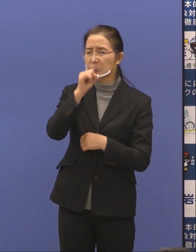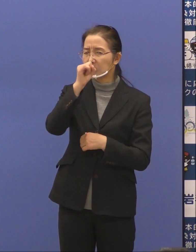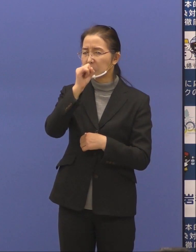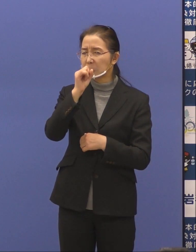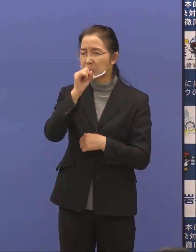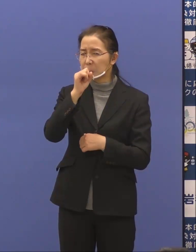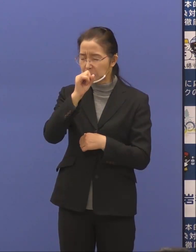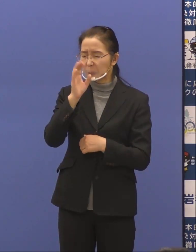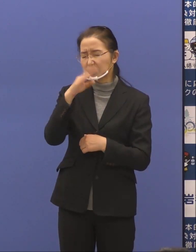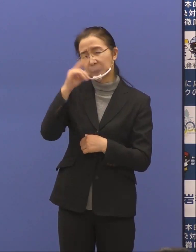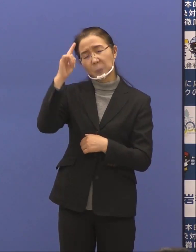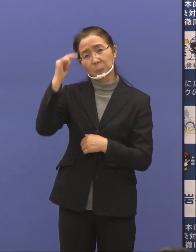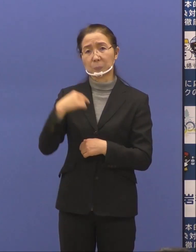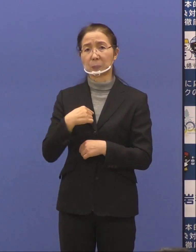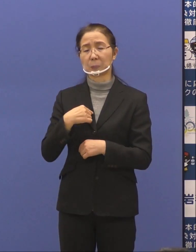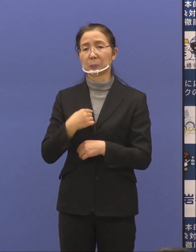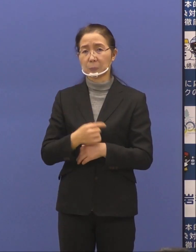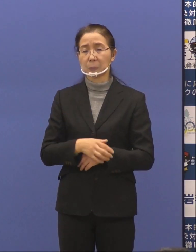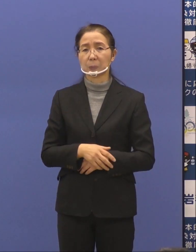ですよね。